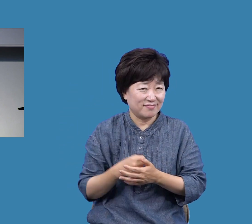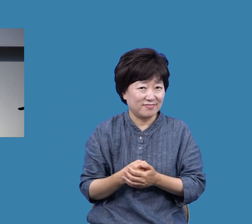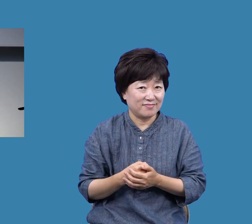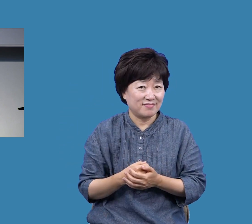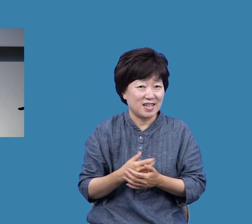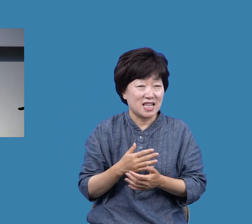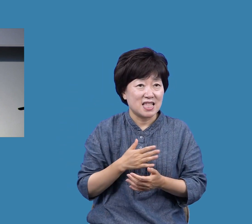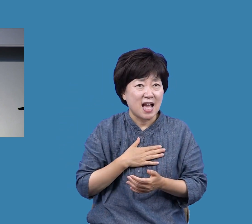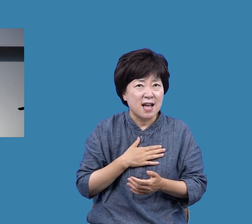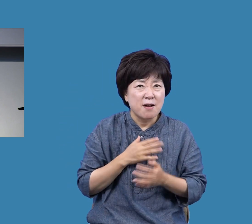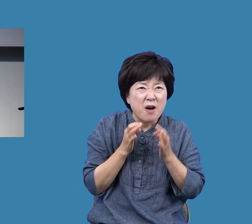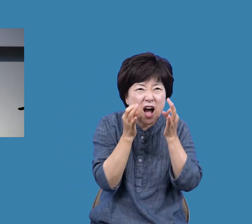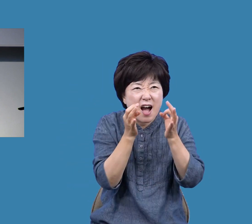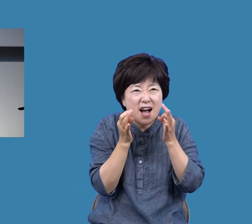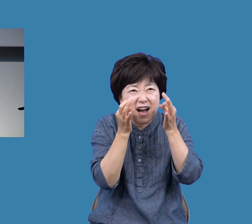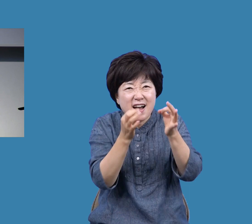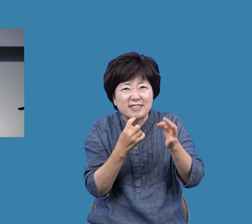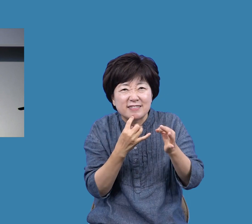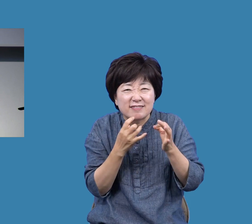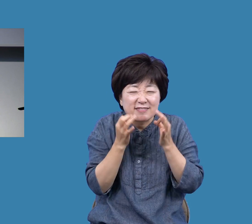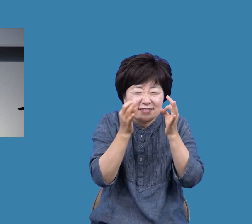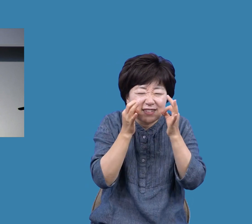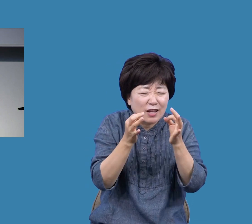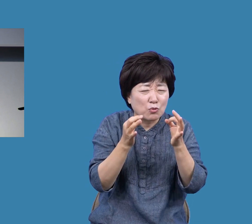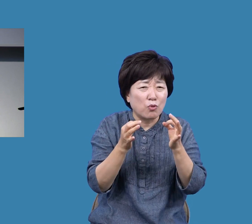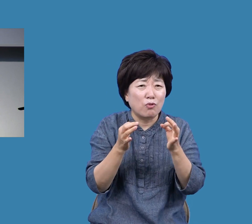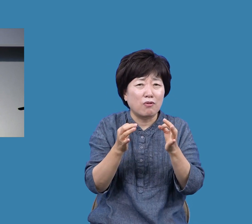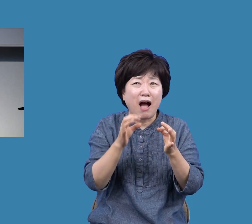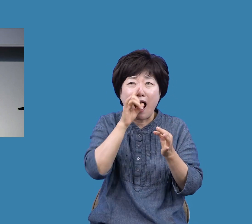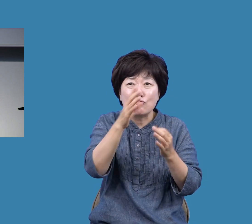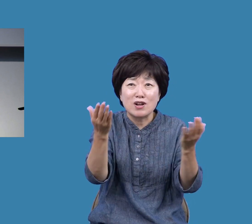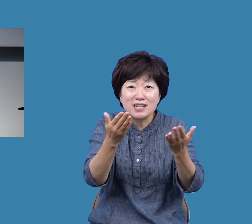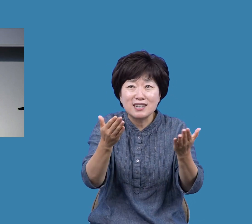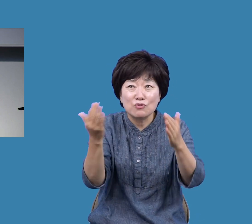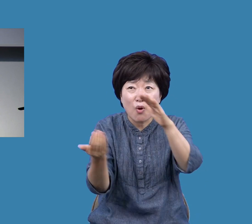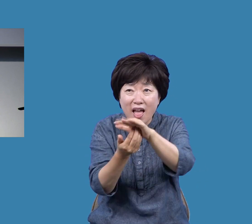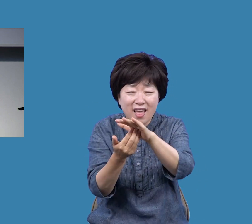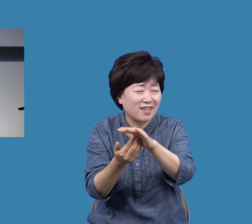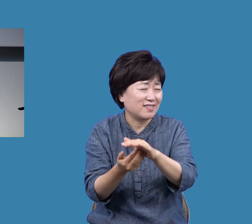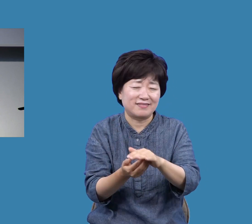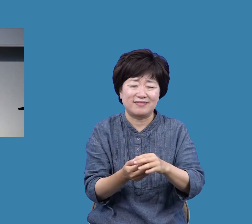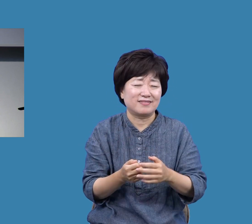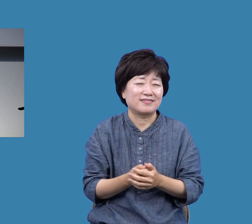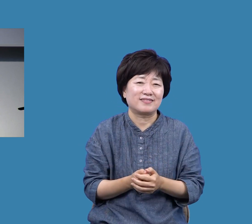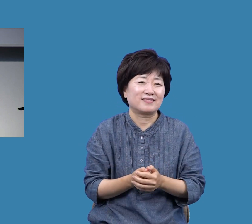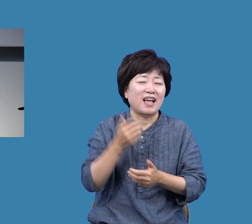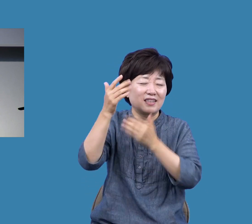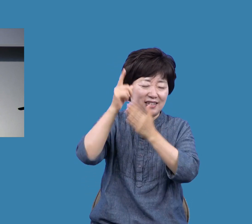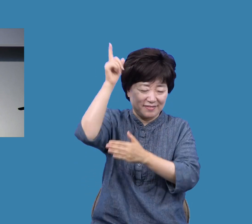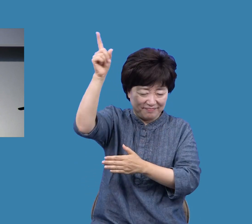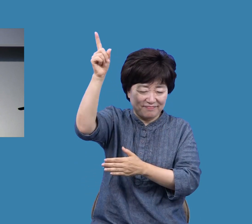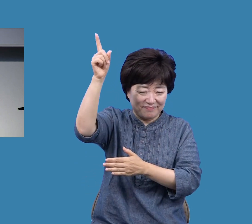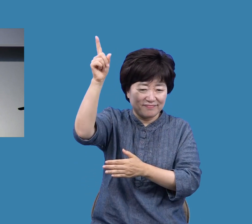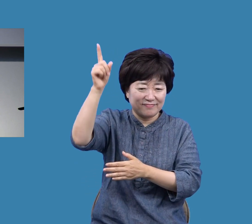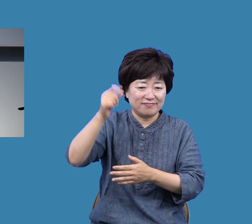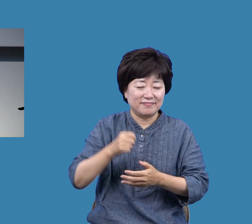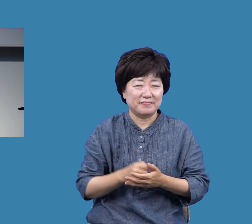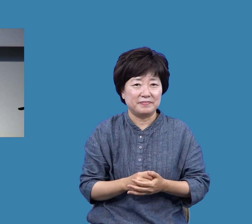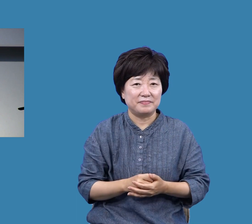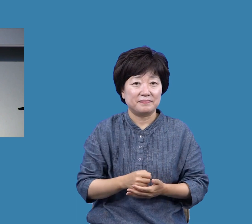바등바등 한다고 안 될 일이 되겠고 뭐 그러겠냐. 이거. 그러면 여러분 정직할 수